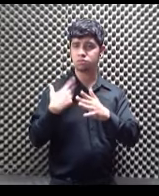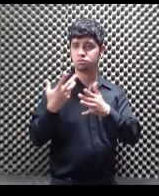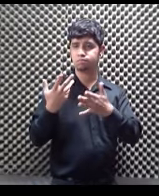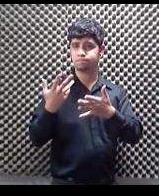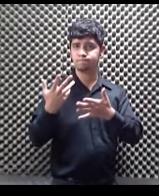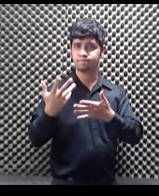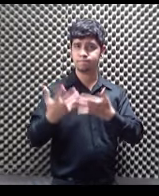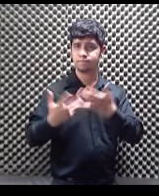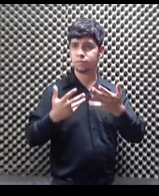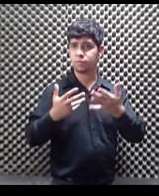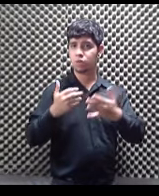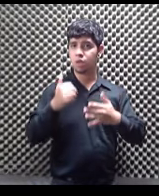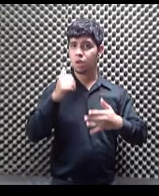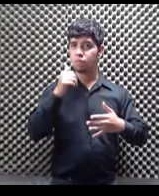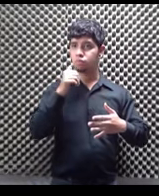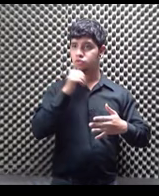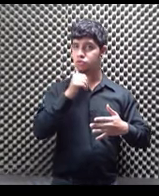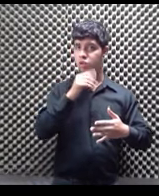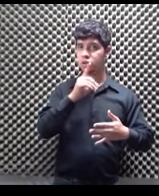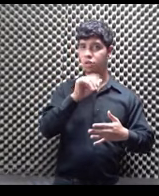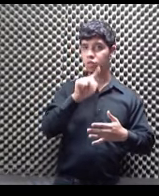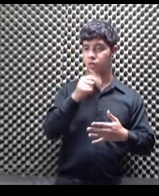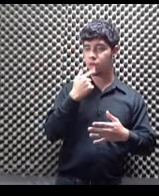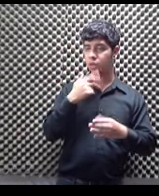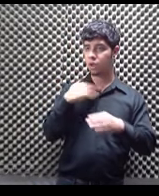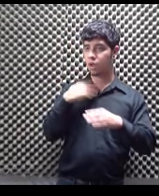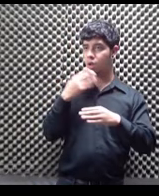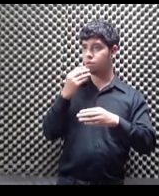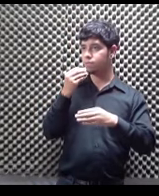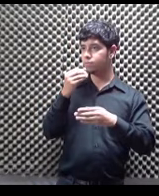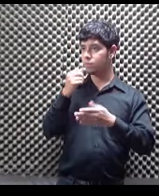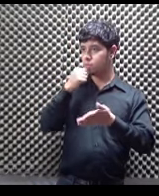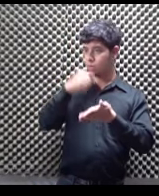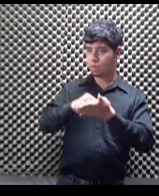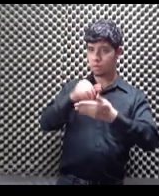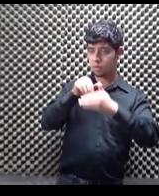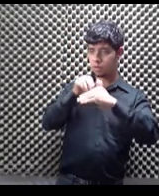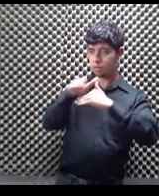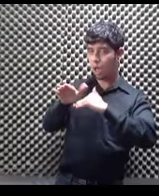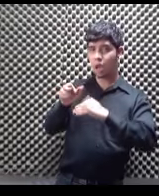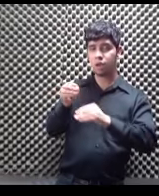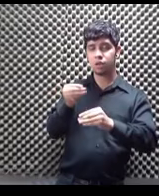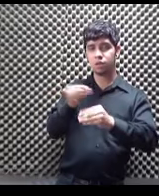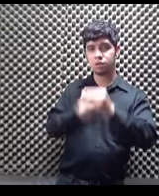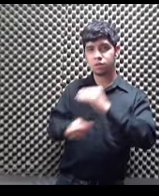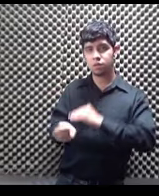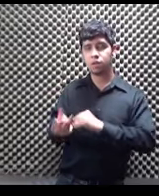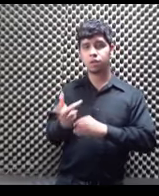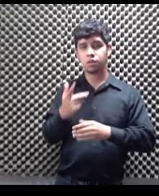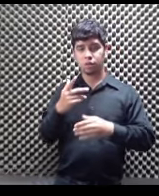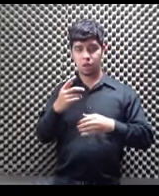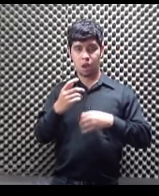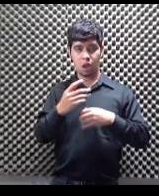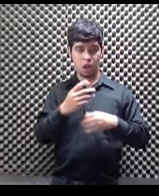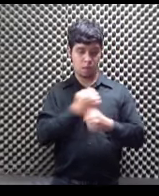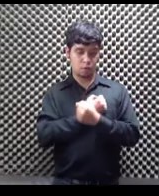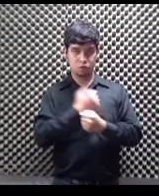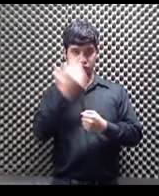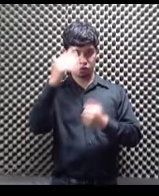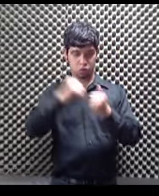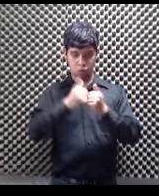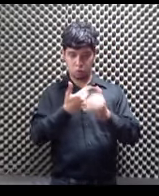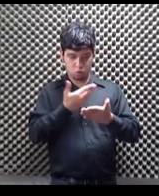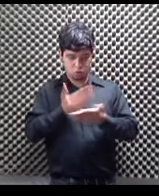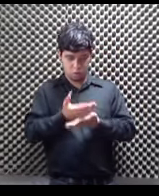hay una dama duende que me deja mensajes de amor sin yo ver cómo llegan esos mensajes.